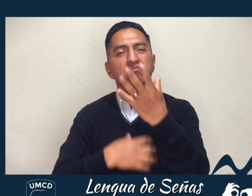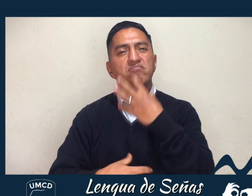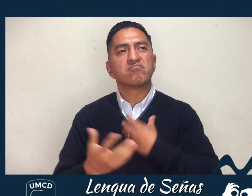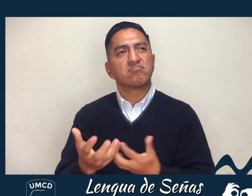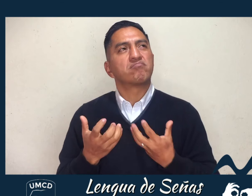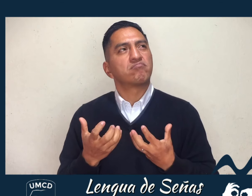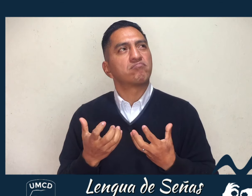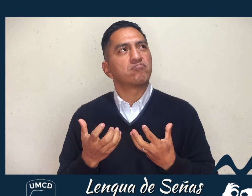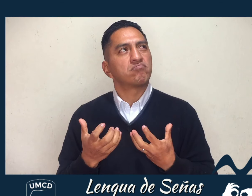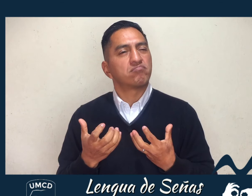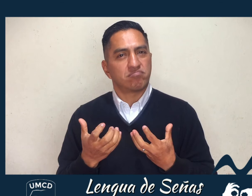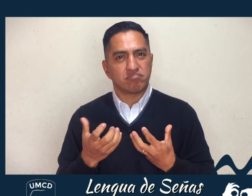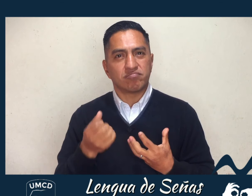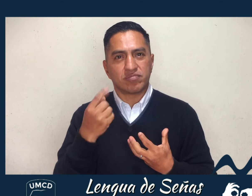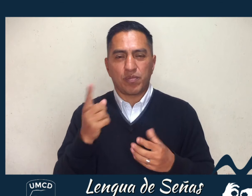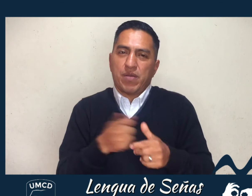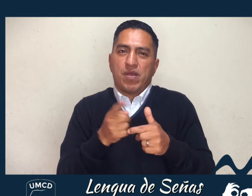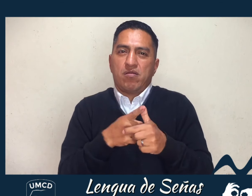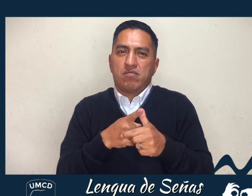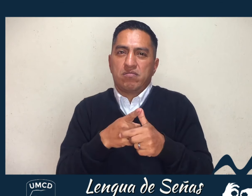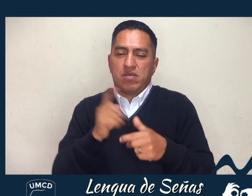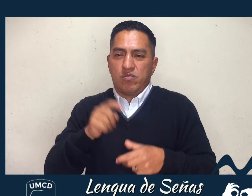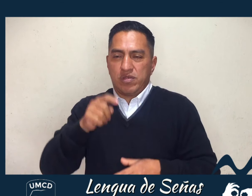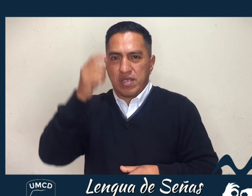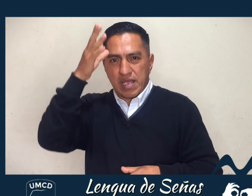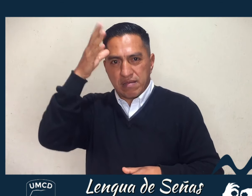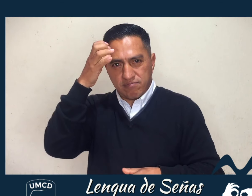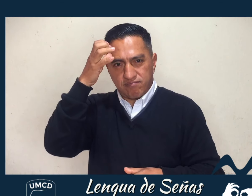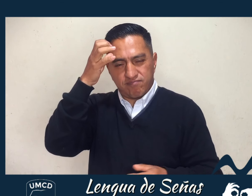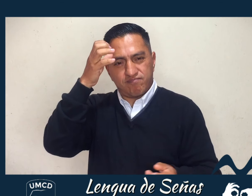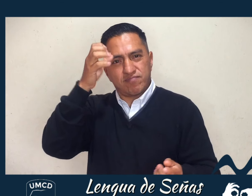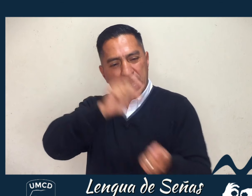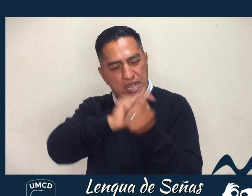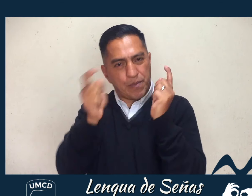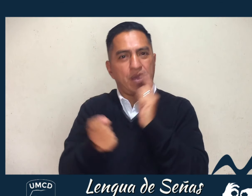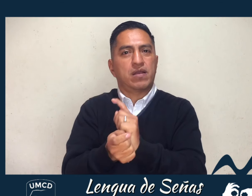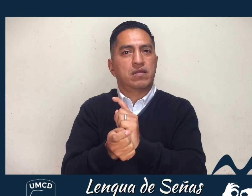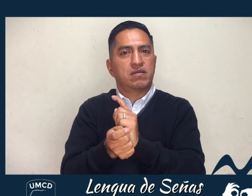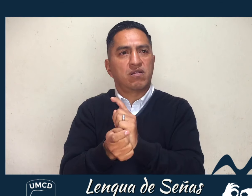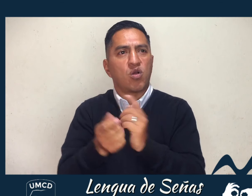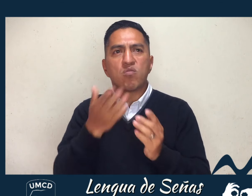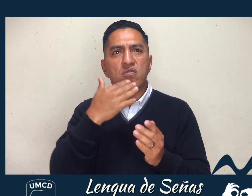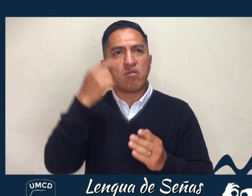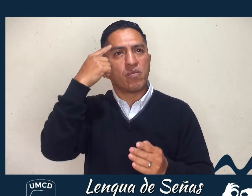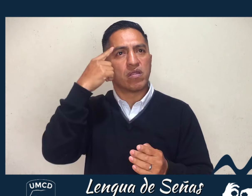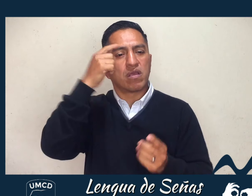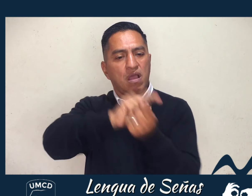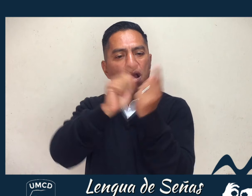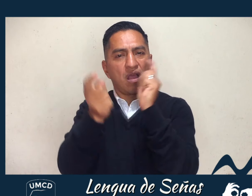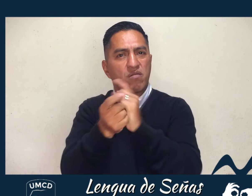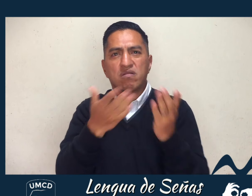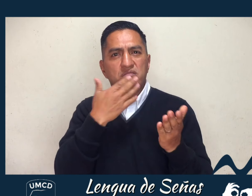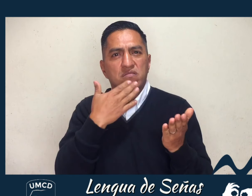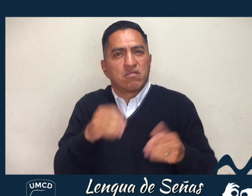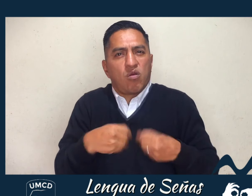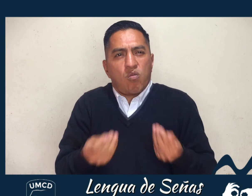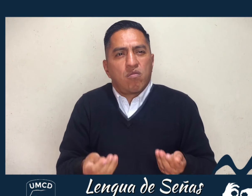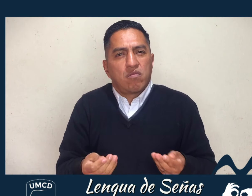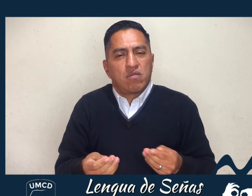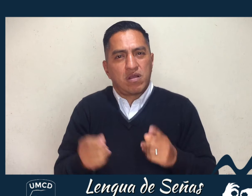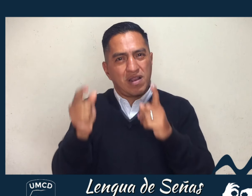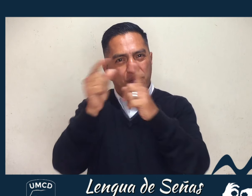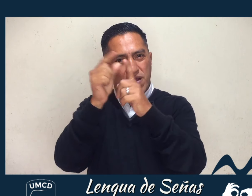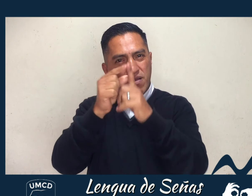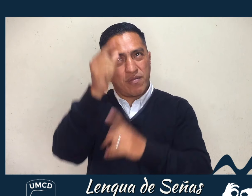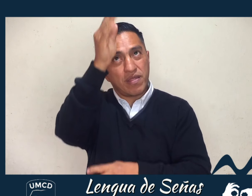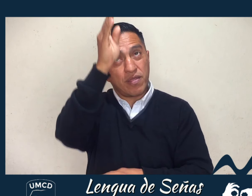estamos comprometidos. Ahora, ¿con qué debemos cambiarlo? Pues con la palabra de Dios, transformando